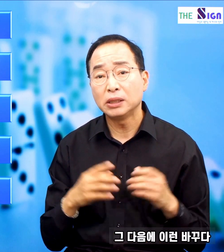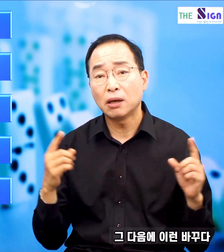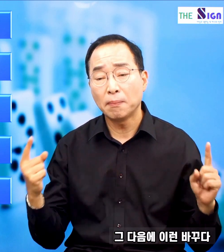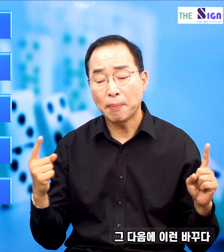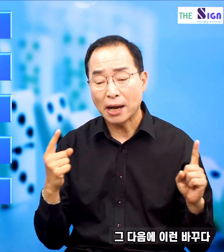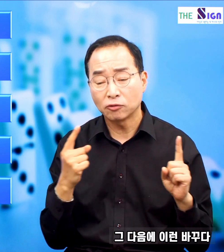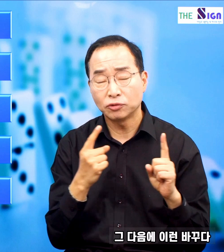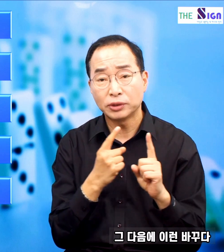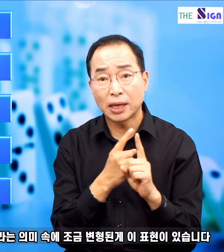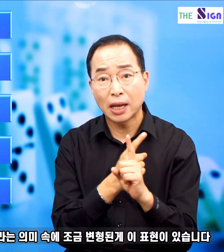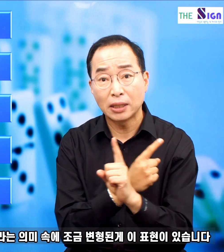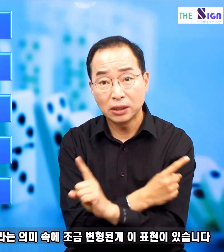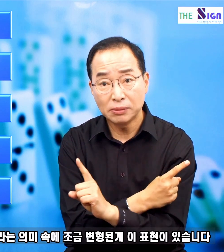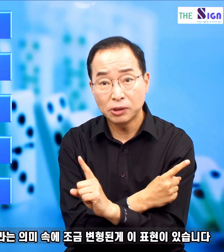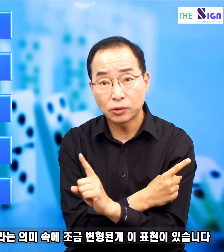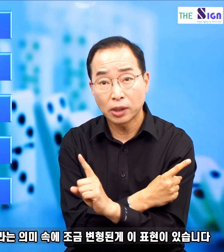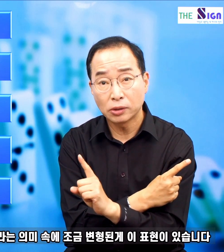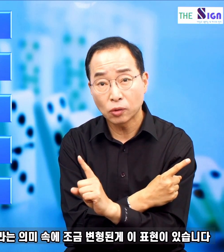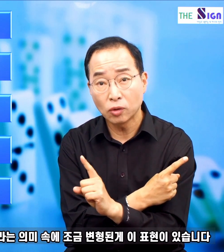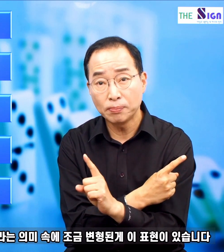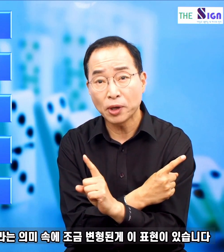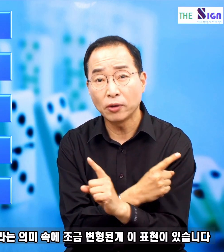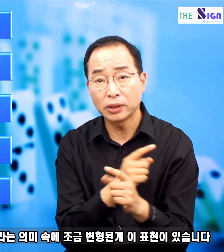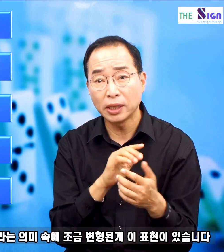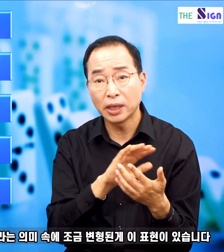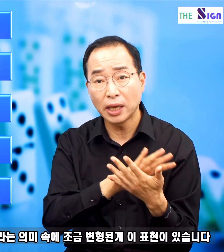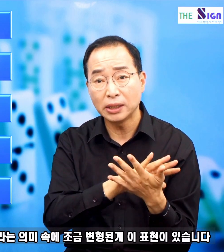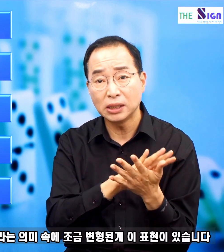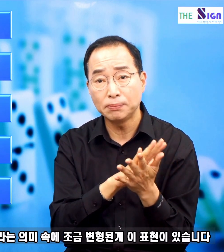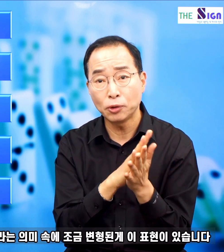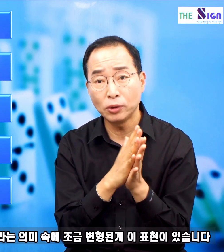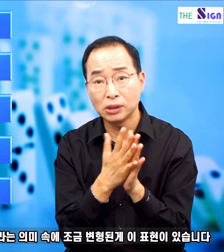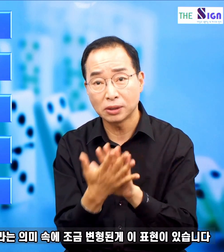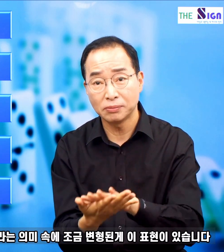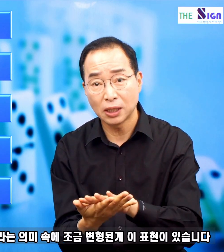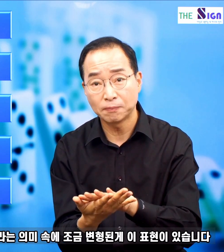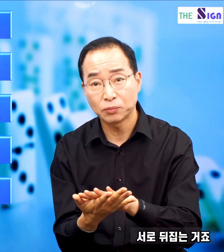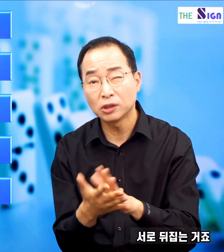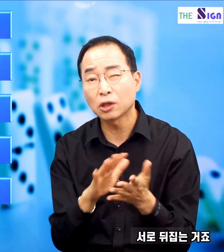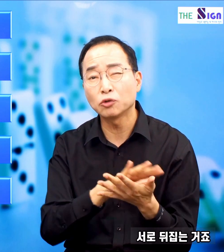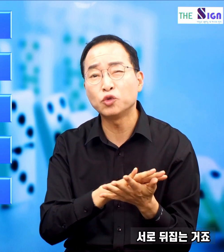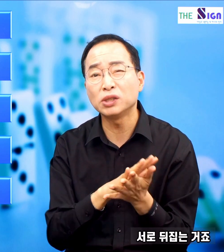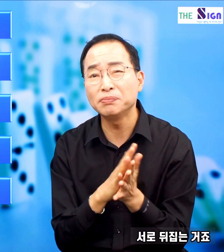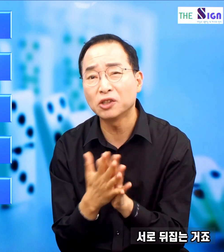이런 바꾸다라는 의미 속에 조금 변형된 게 이 표현이 있습니다. 이게 서로 뒤집는 거죠.